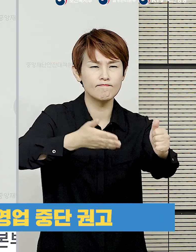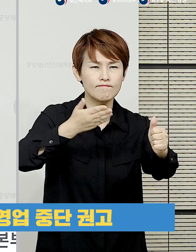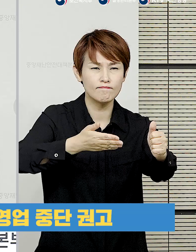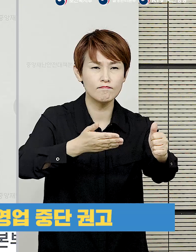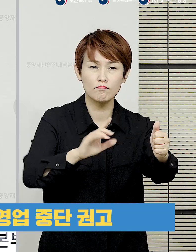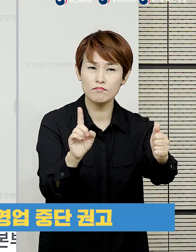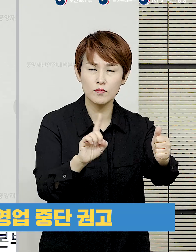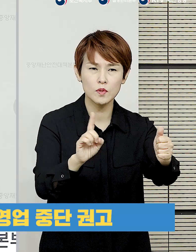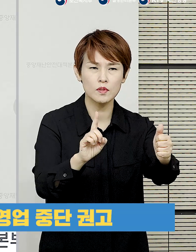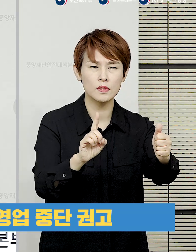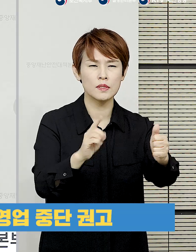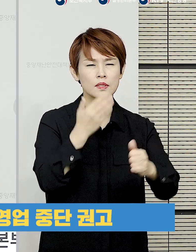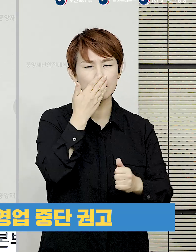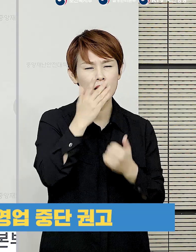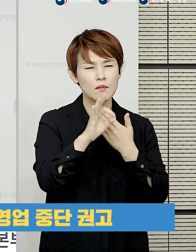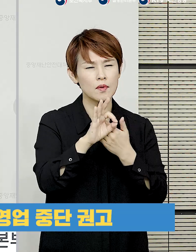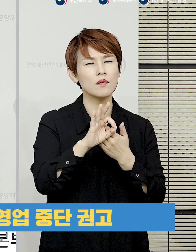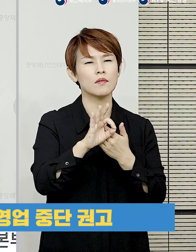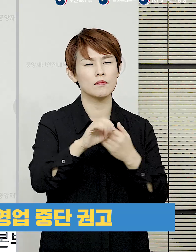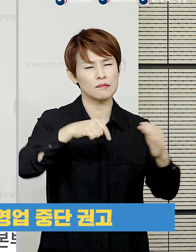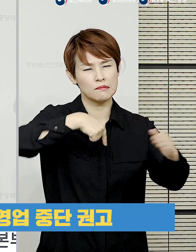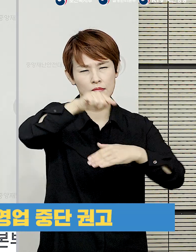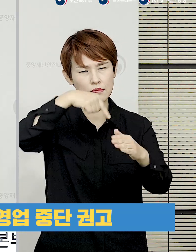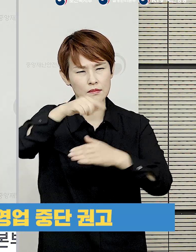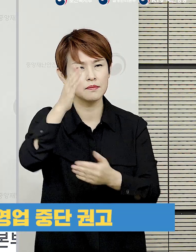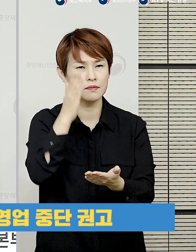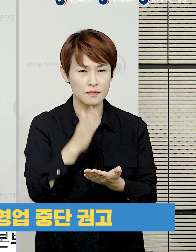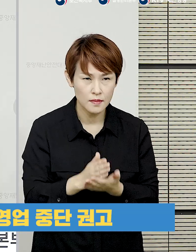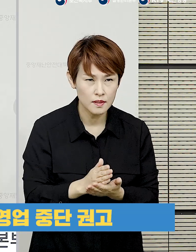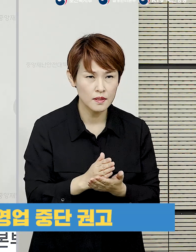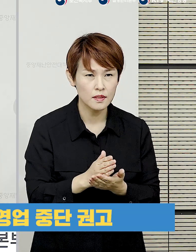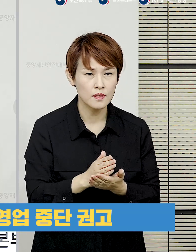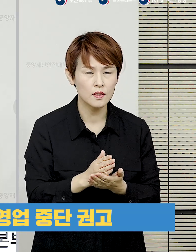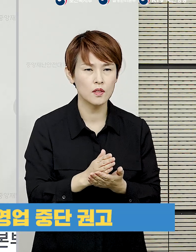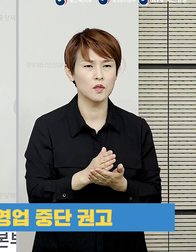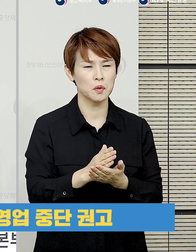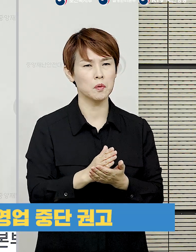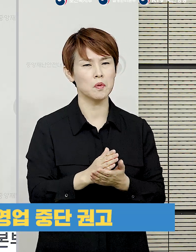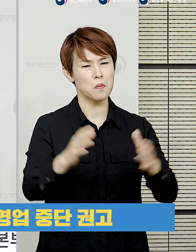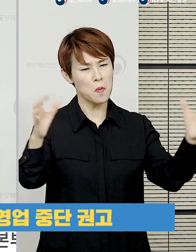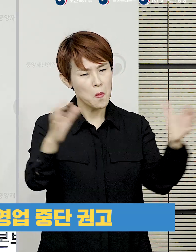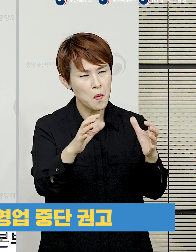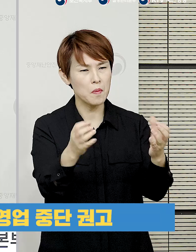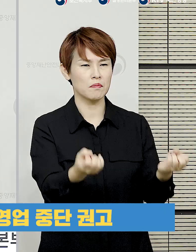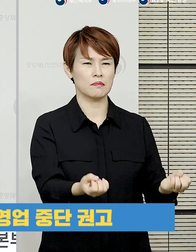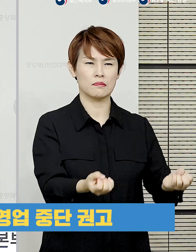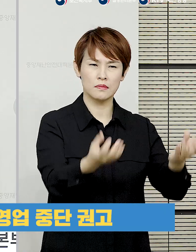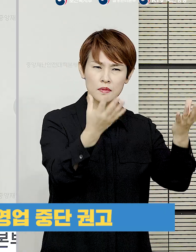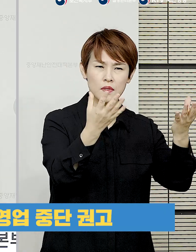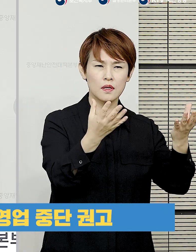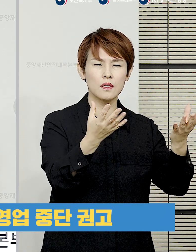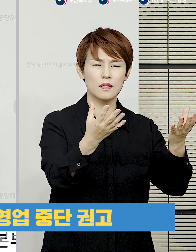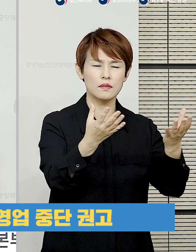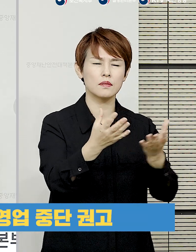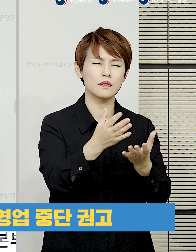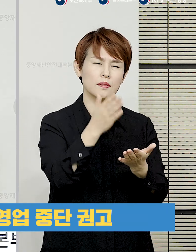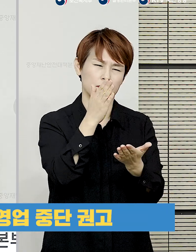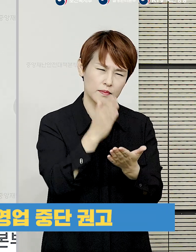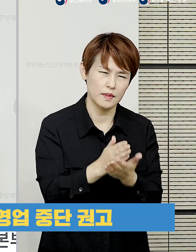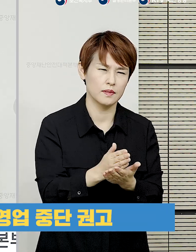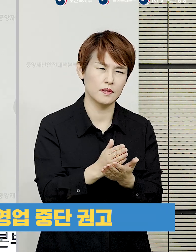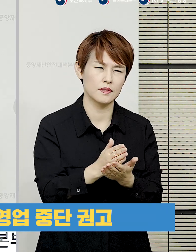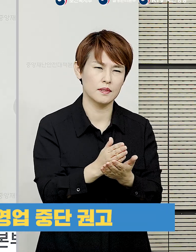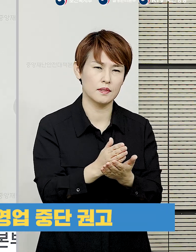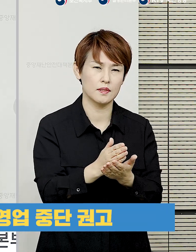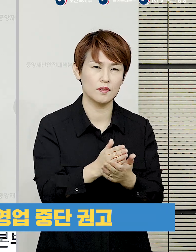있는 거는 가급적 불필요한 외출을 자제해 주시고 모임이나 행사 이런 것들도 가급적 불효불급한